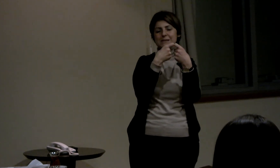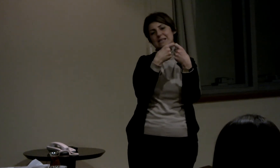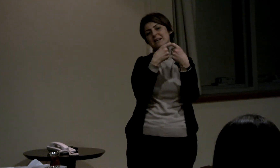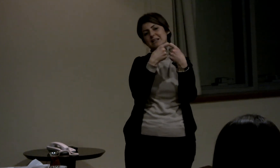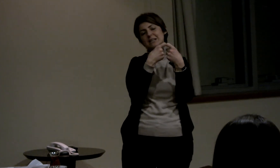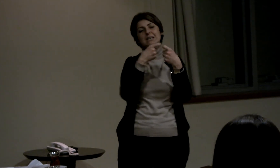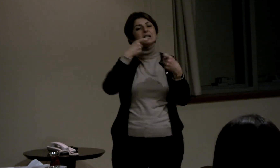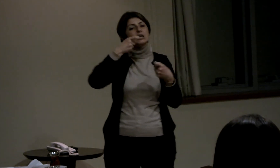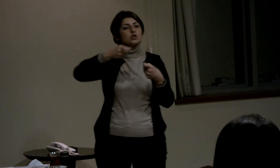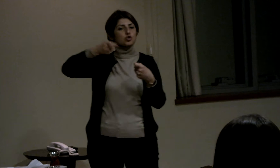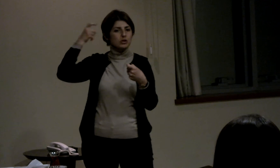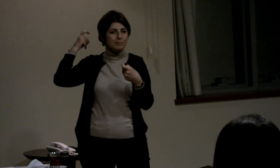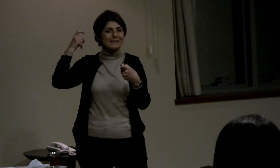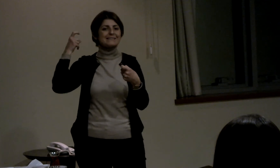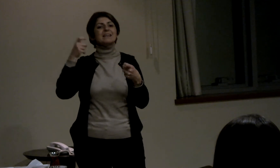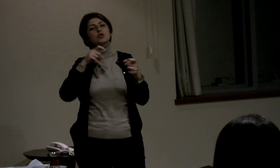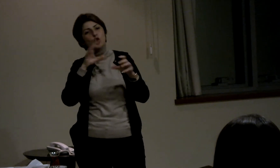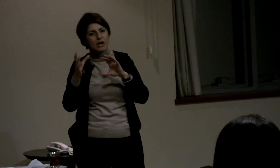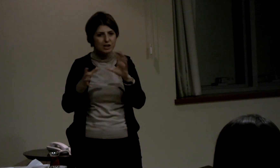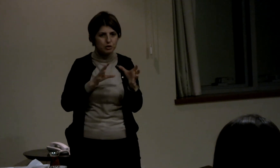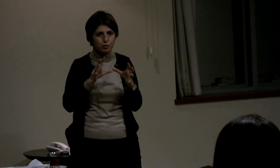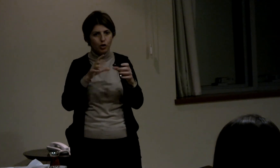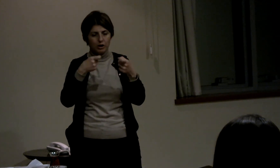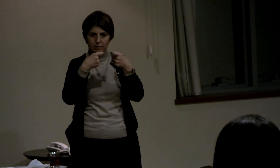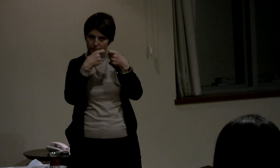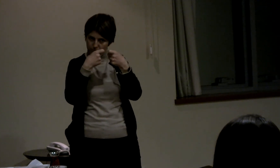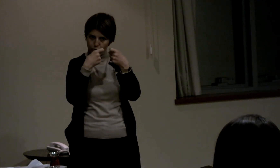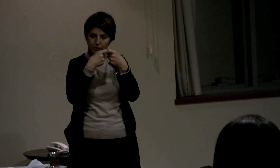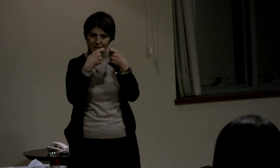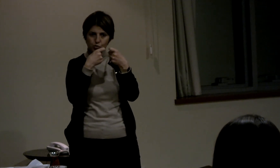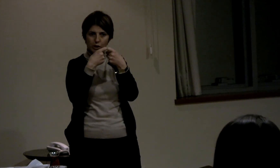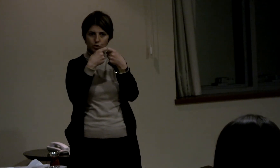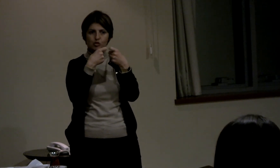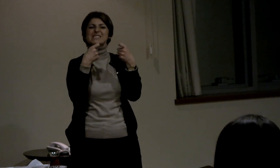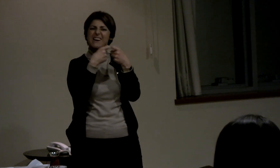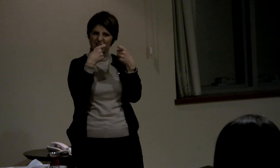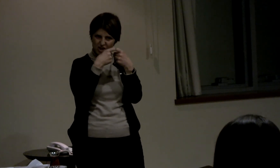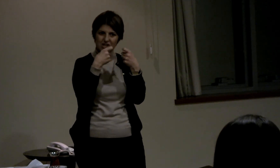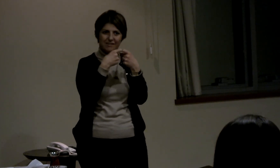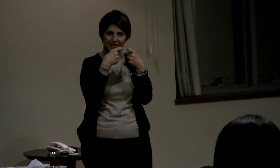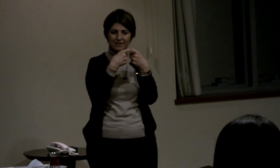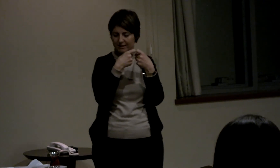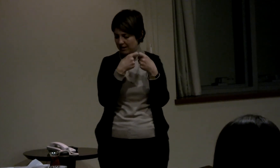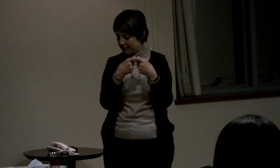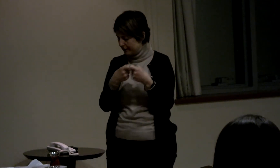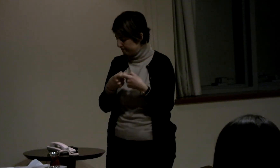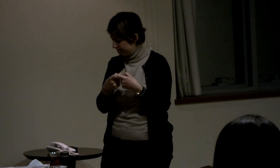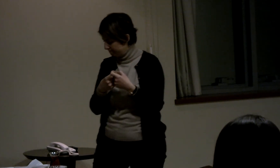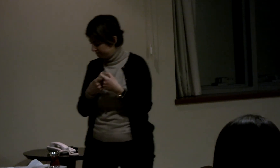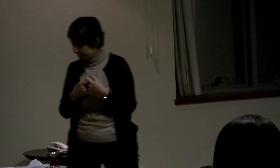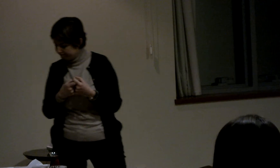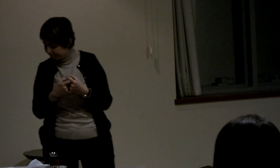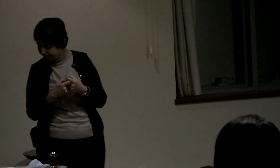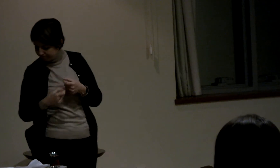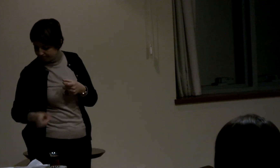mesela şununla birlikte çok karışmıyor. Bunu da biz kullanıyoruz. Savaş. Evet. Aynen.